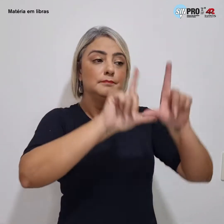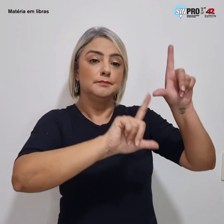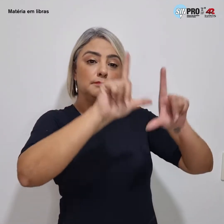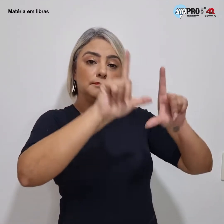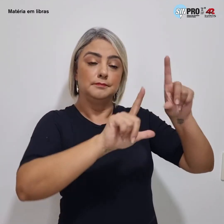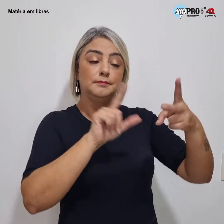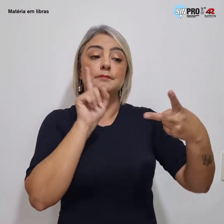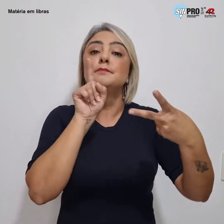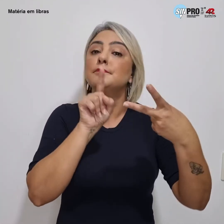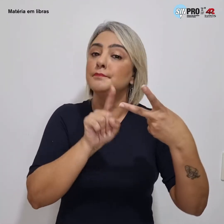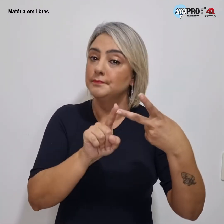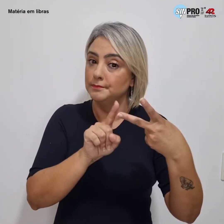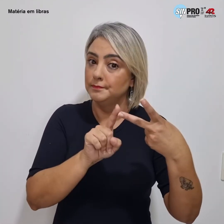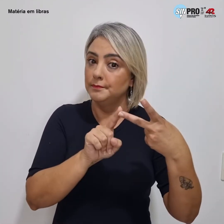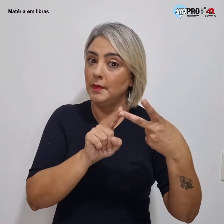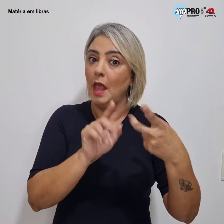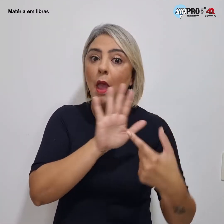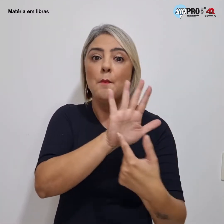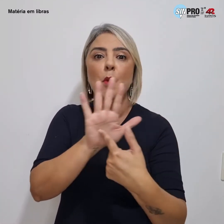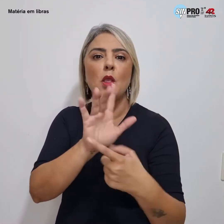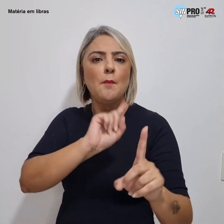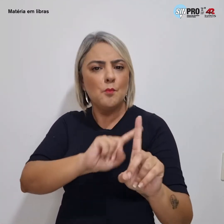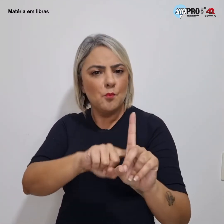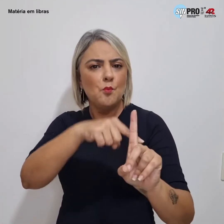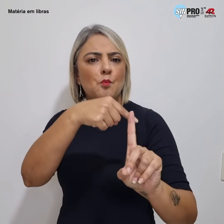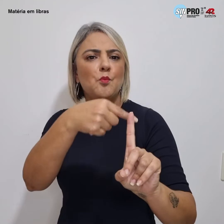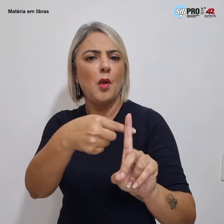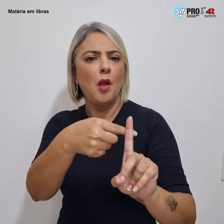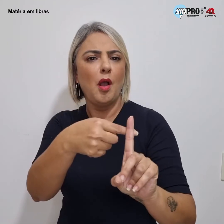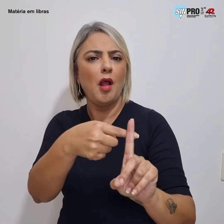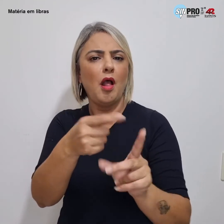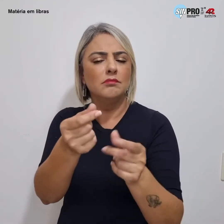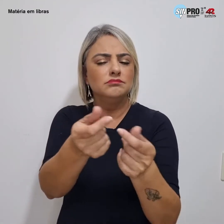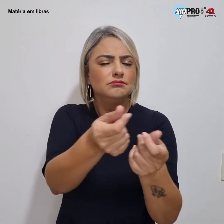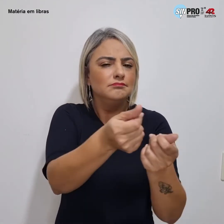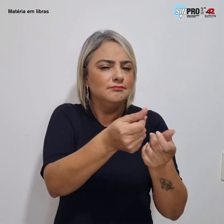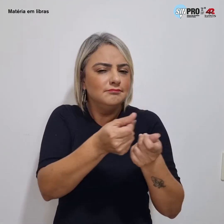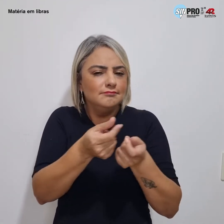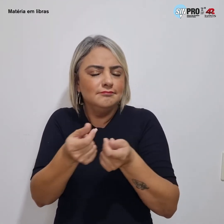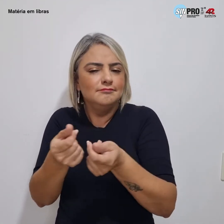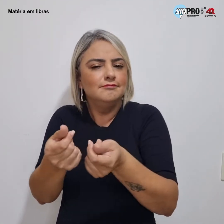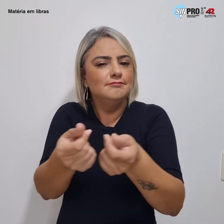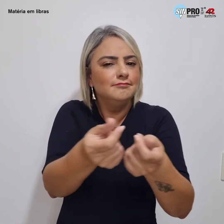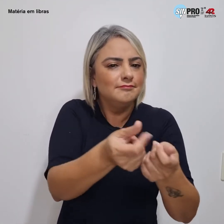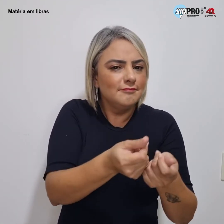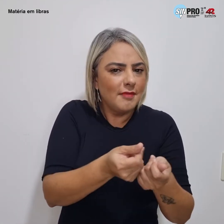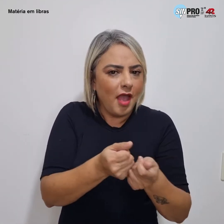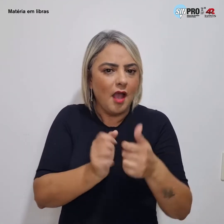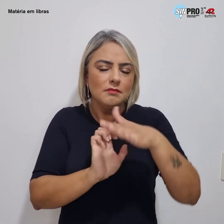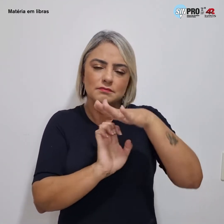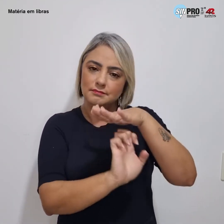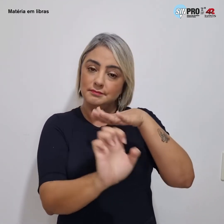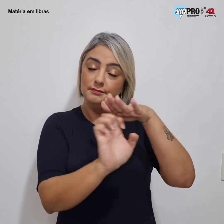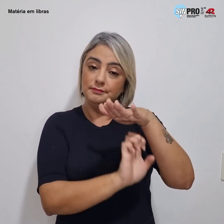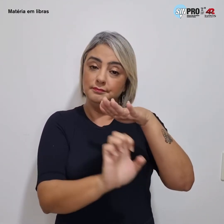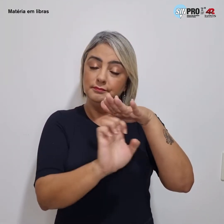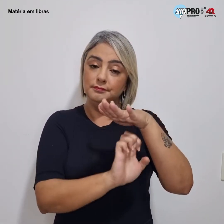mídia. 2. Dar sinais positivos para o mercado financeiro e empresarial